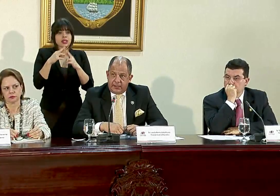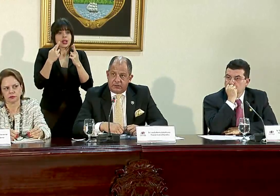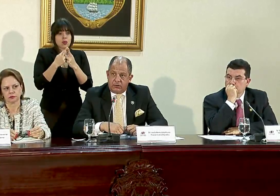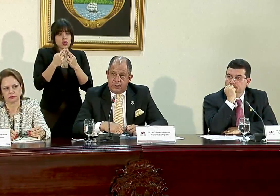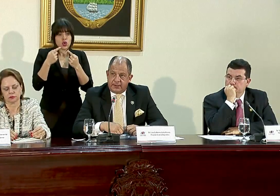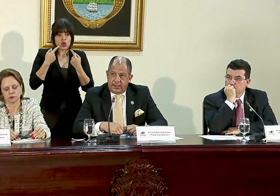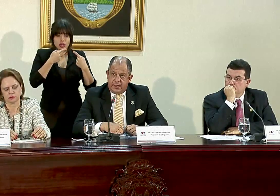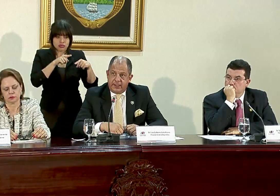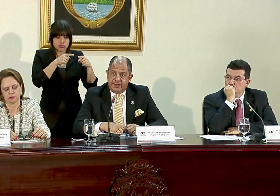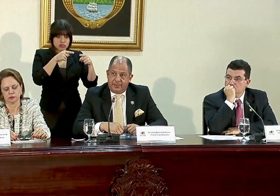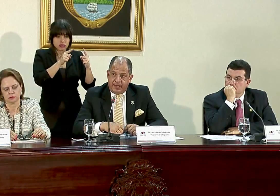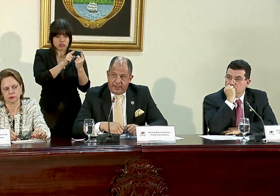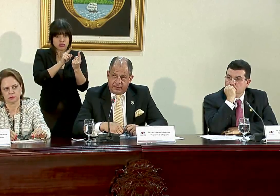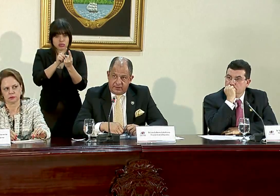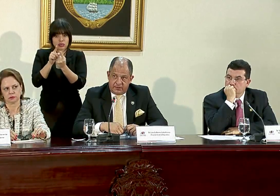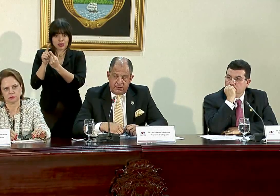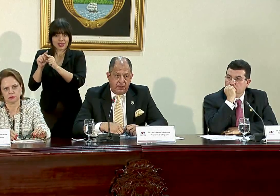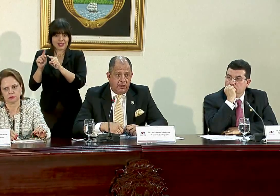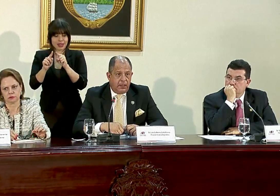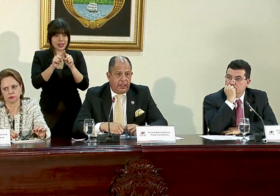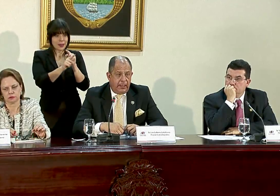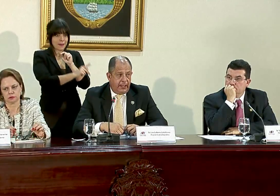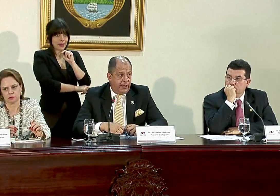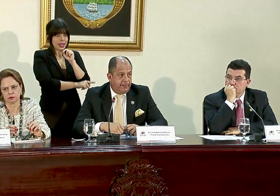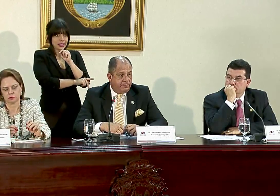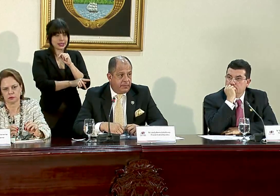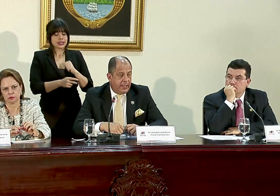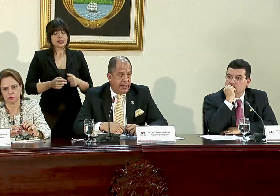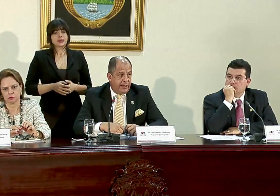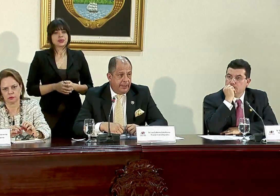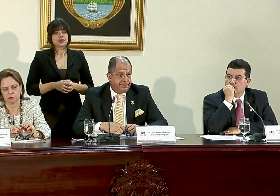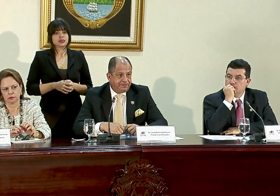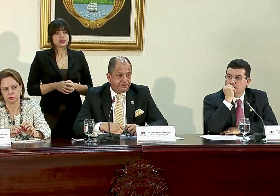bilaterales con una serie de países que